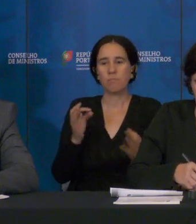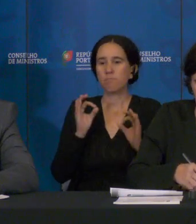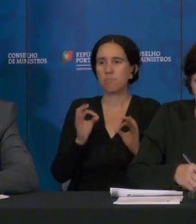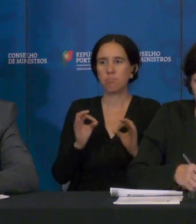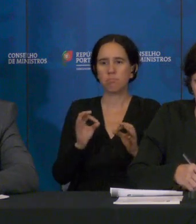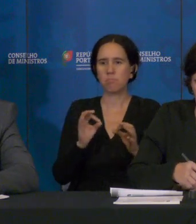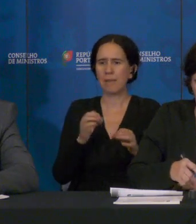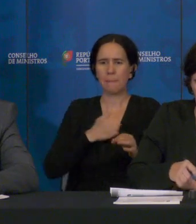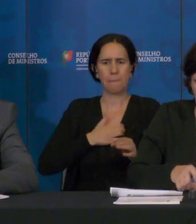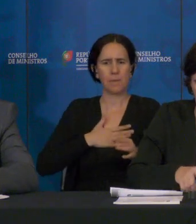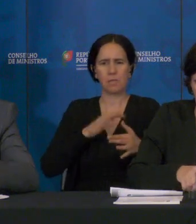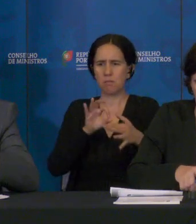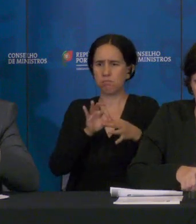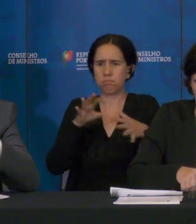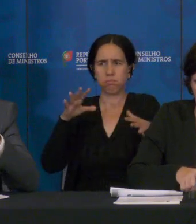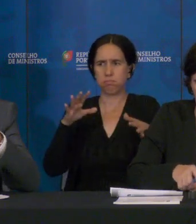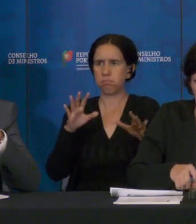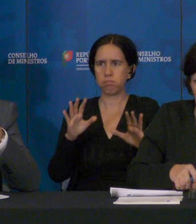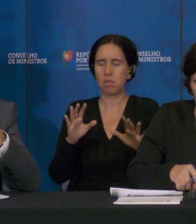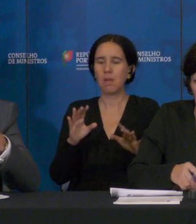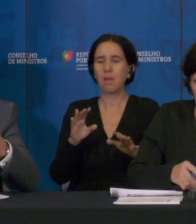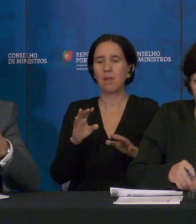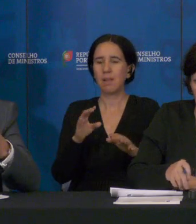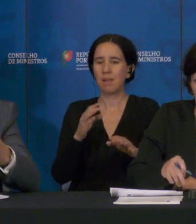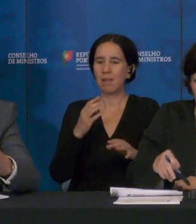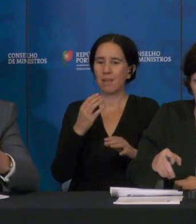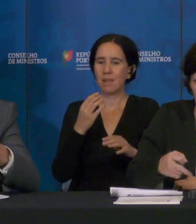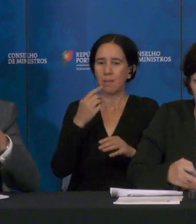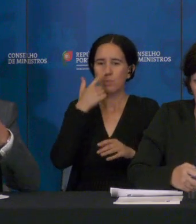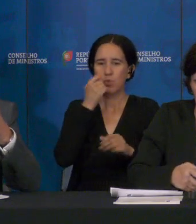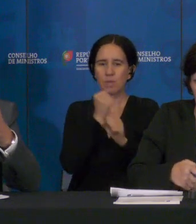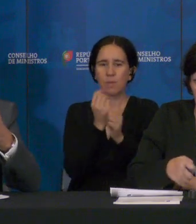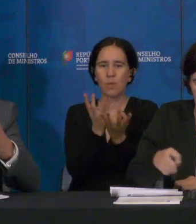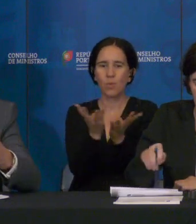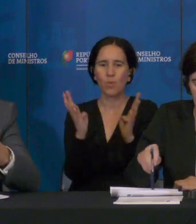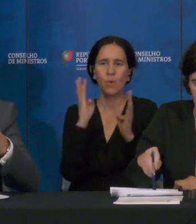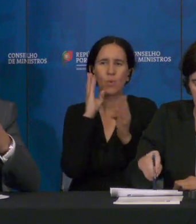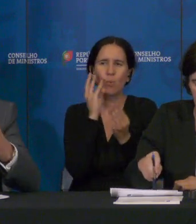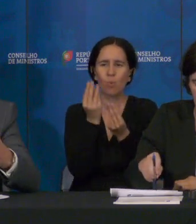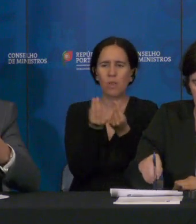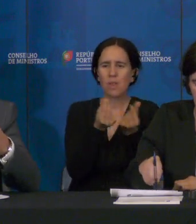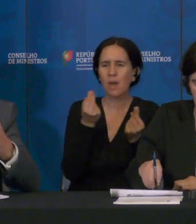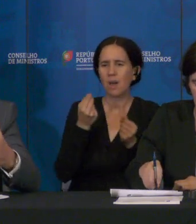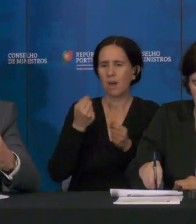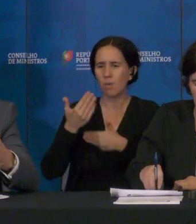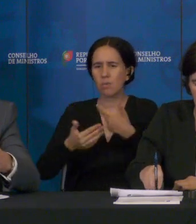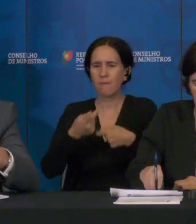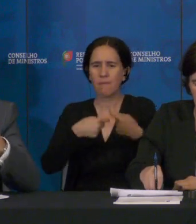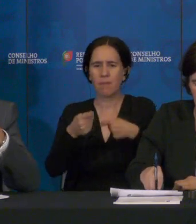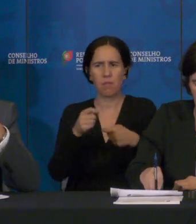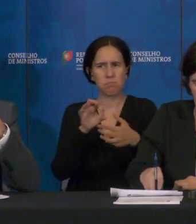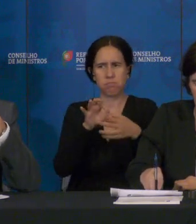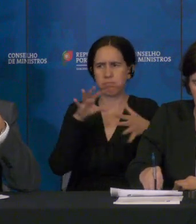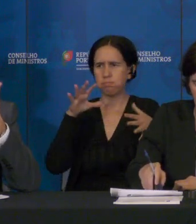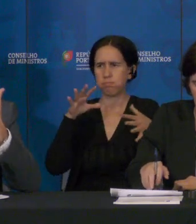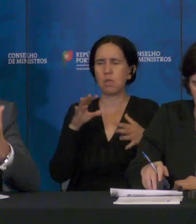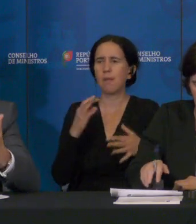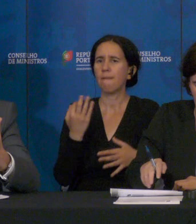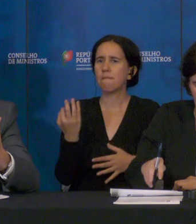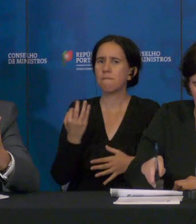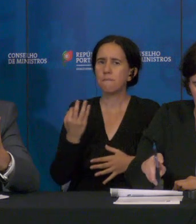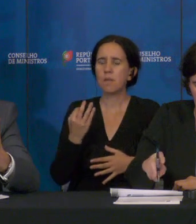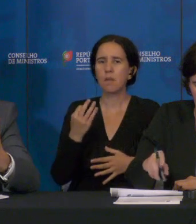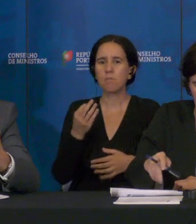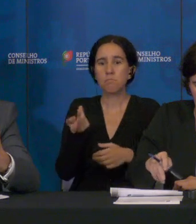ver com a empresa. Não tem a ver com a qualidade dos seus trabalhadores ou dos processos e de produtos que vende. Não tem a ver sequer